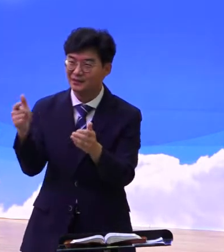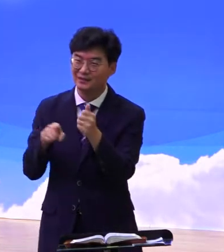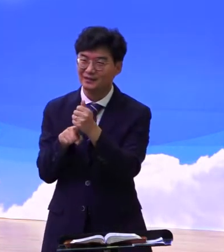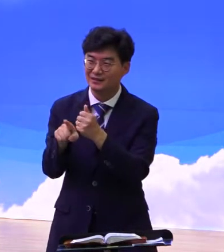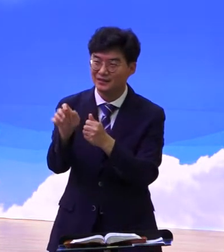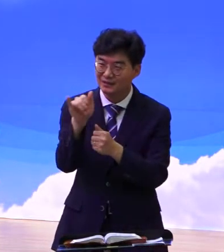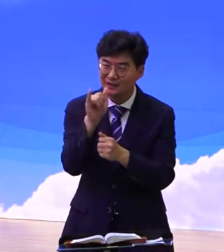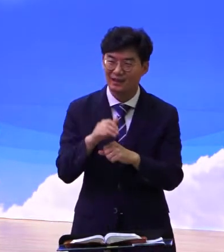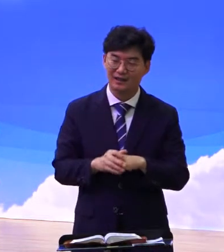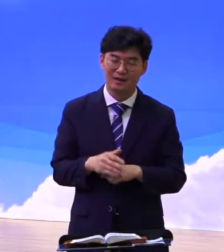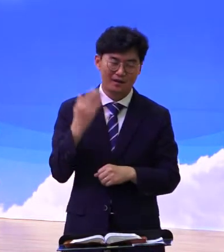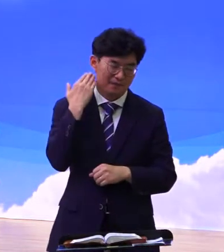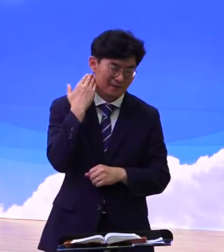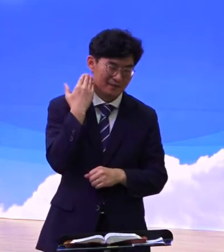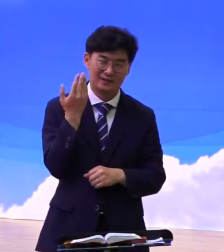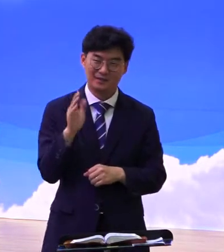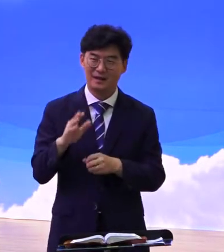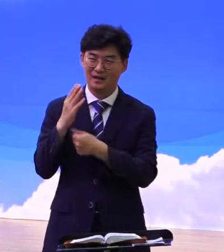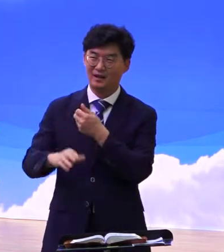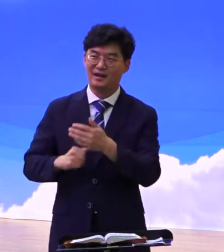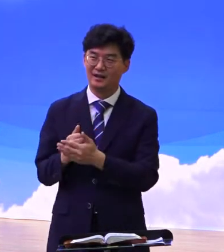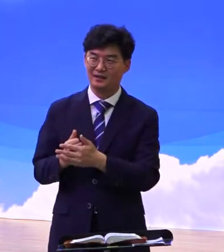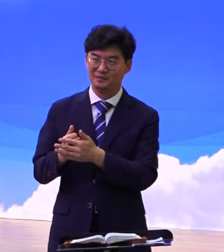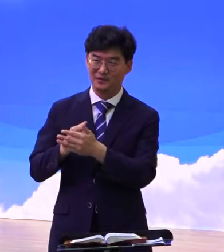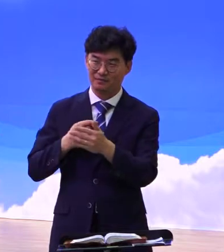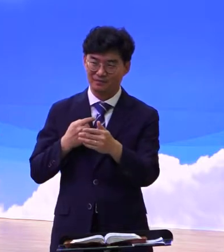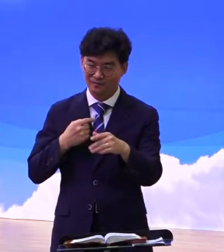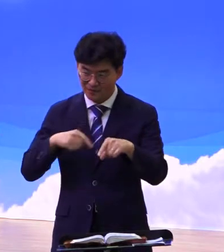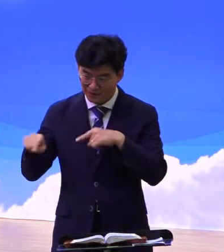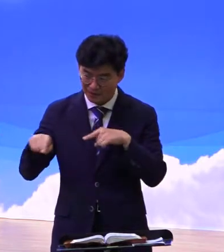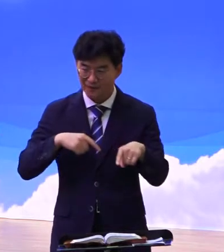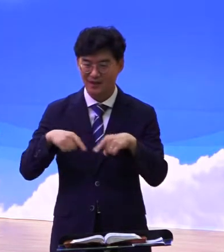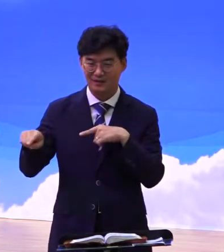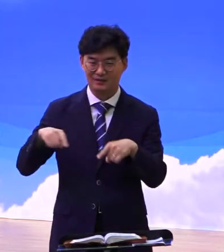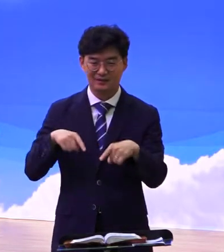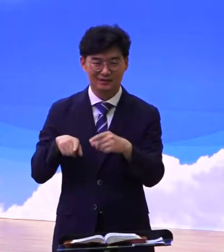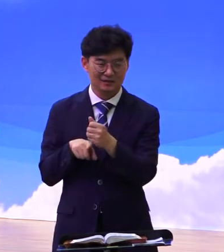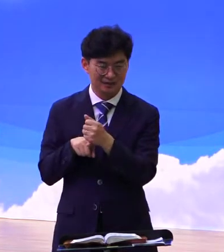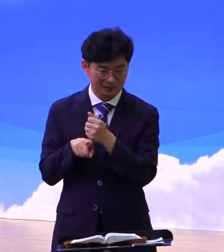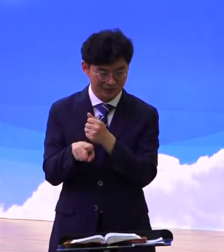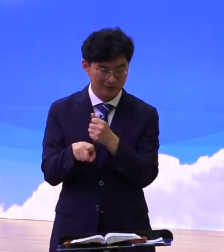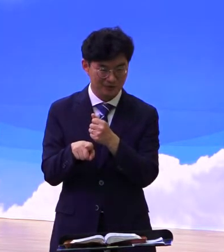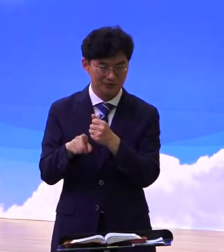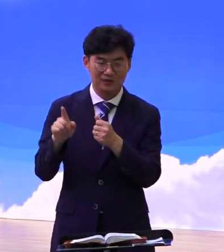않는 하나님의 일하심이 있다라고 하는 것을 보게 하는 통찰력 있는 기도입니다.